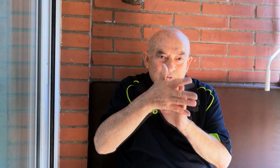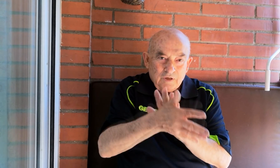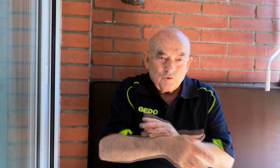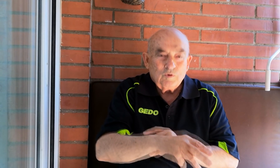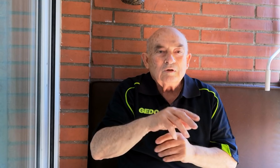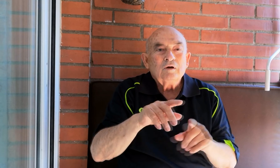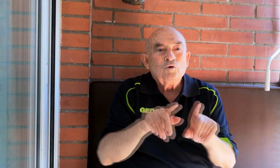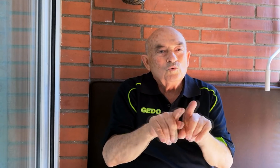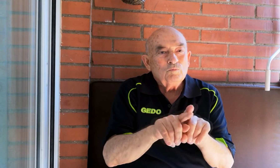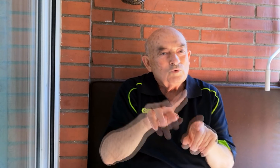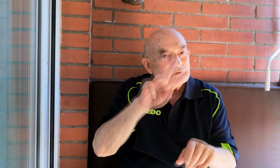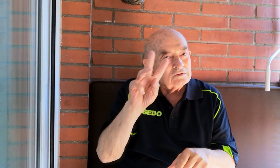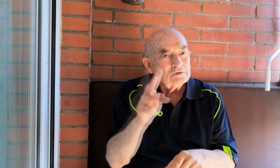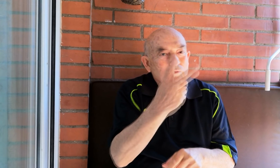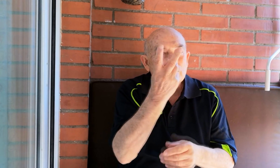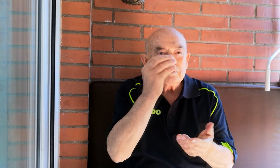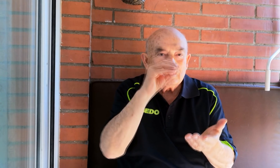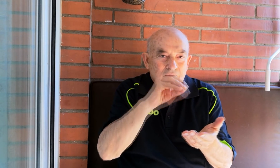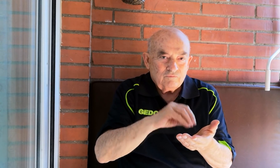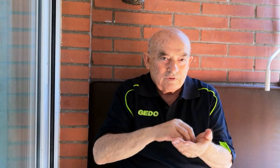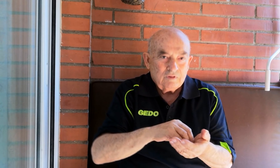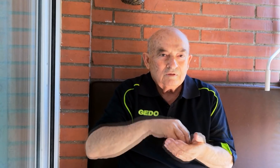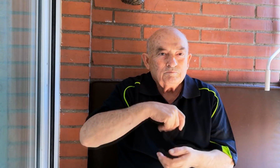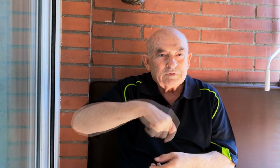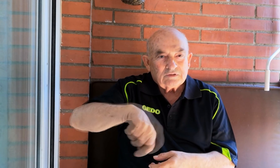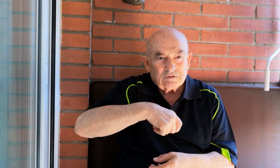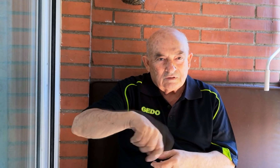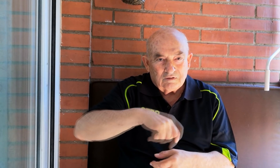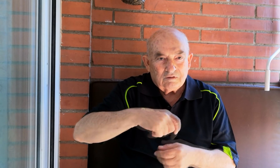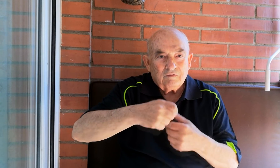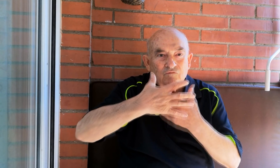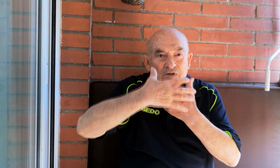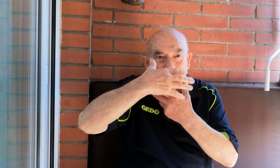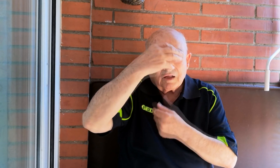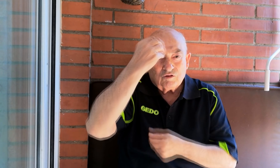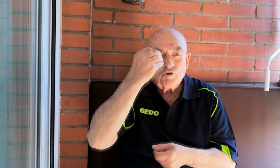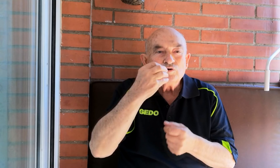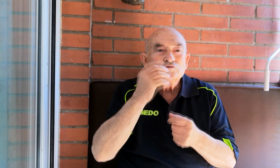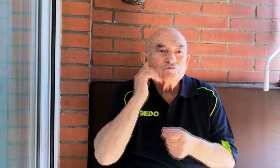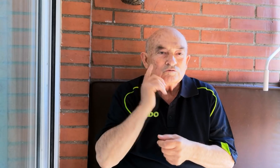Ara explicaré la meva segona vegada com a president de la Federació de Persones Sordes de